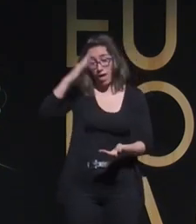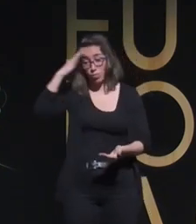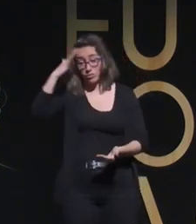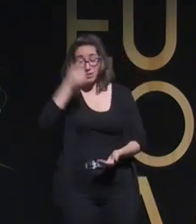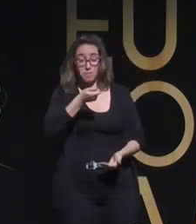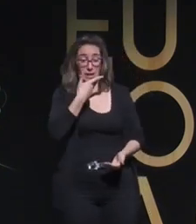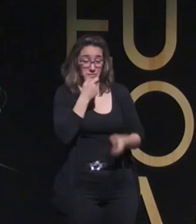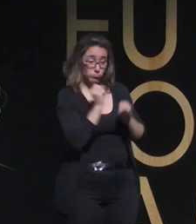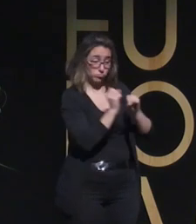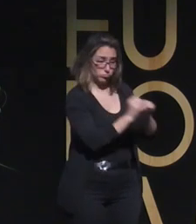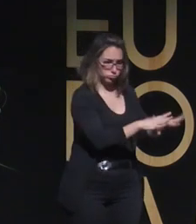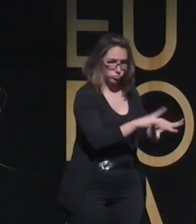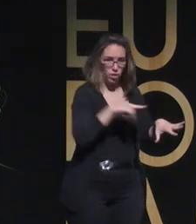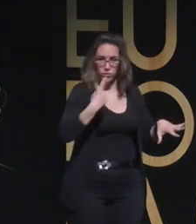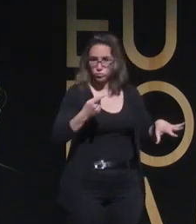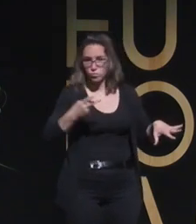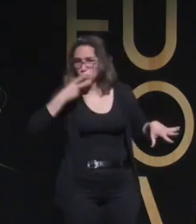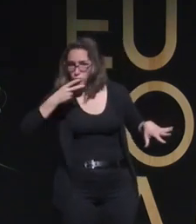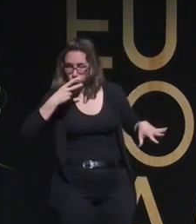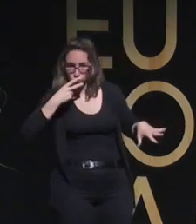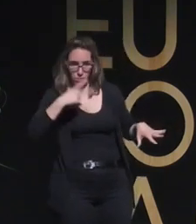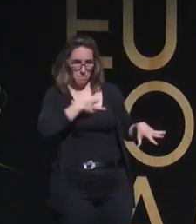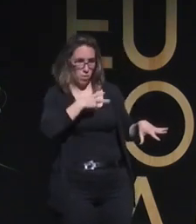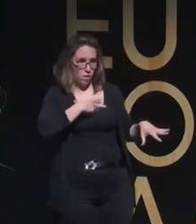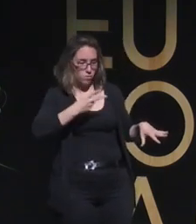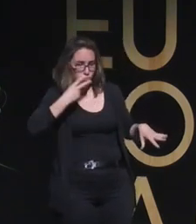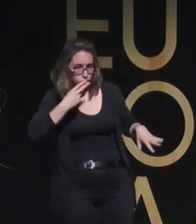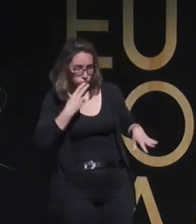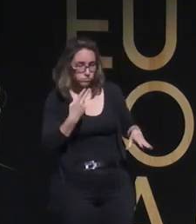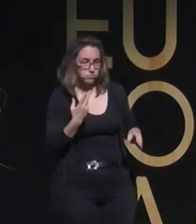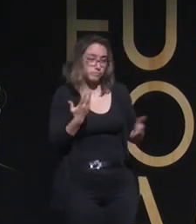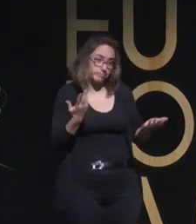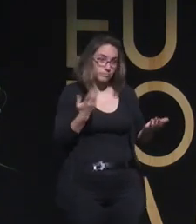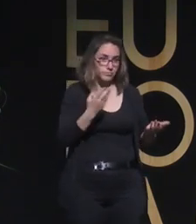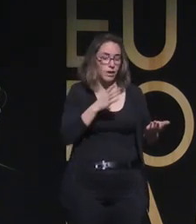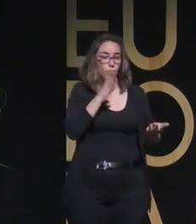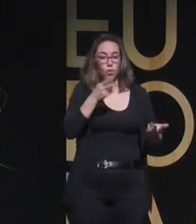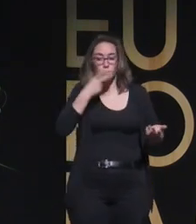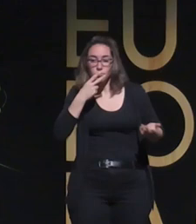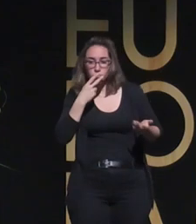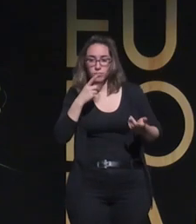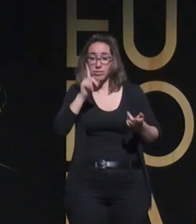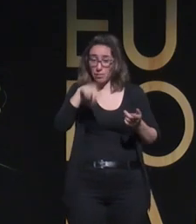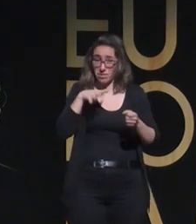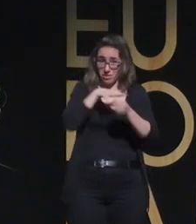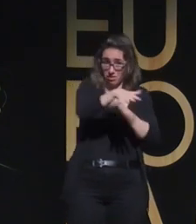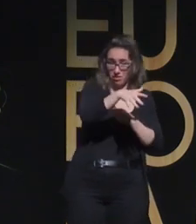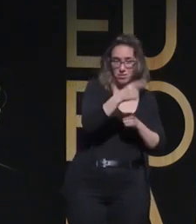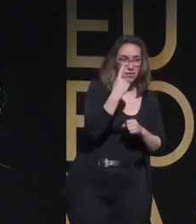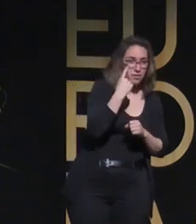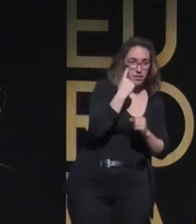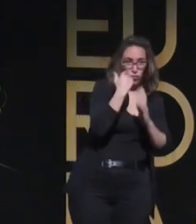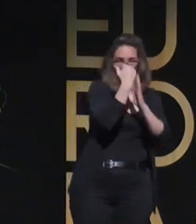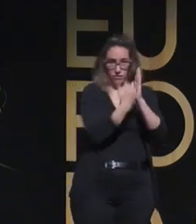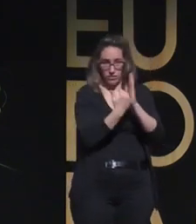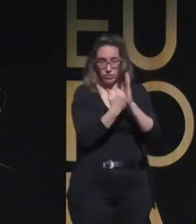metanfetamina, muchos de ellos son consumidores de cannabis. ¿Vale? Claro, el cannabis también para el déficit de atención. Claro, ¿qué pasa con